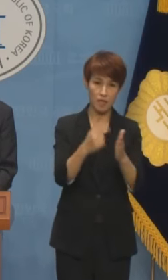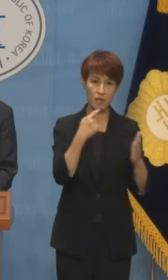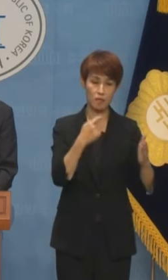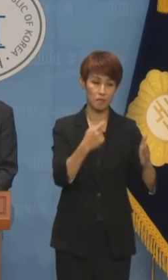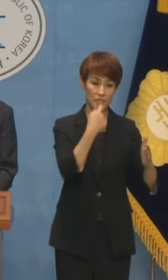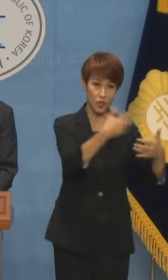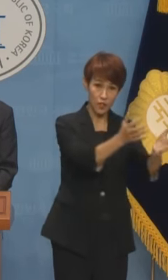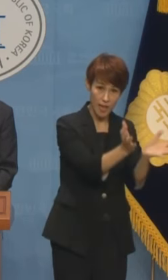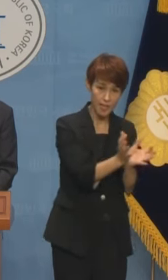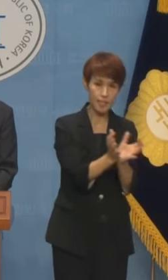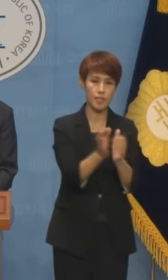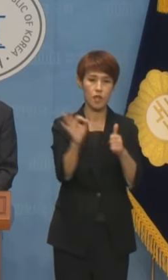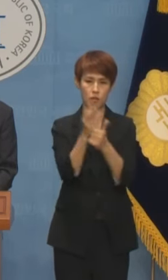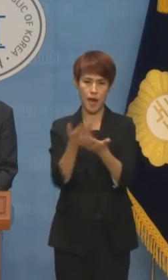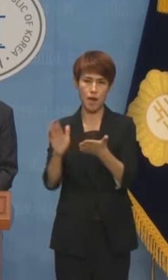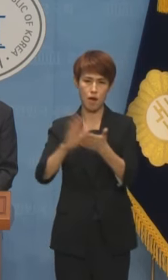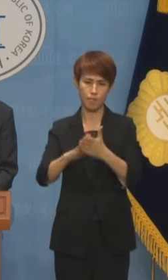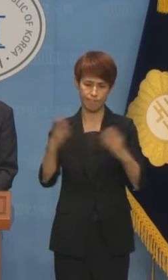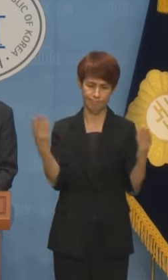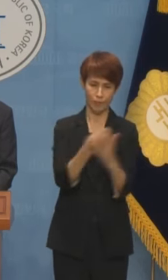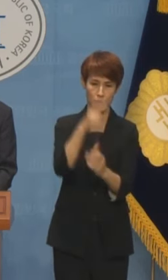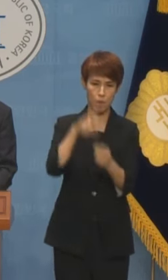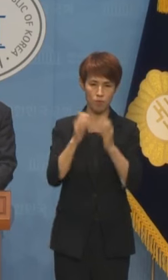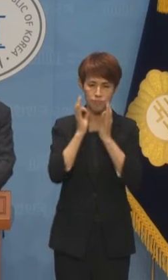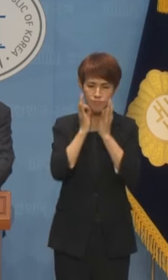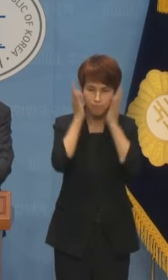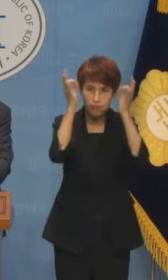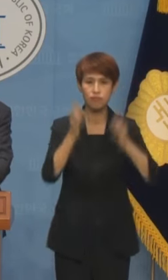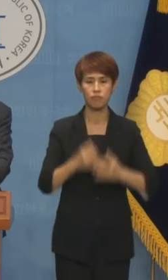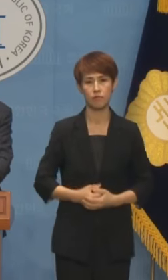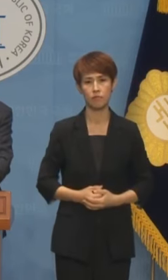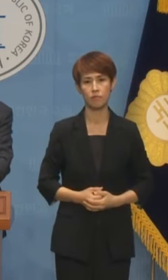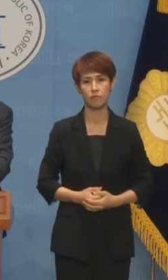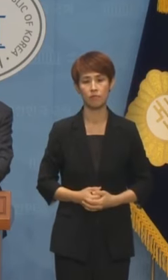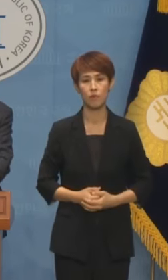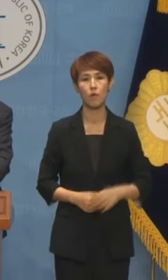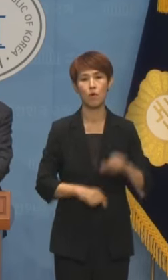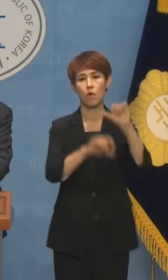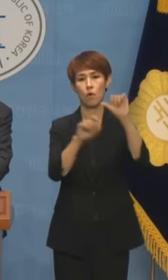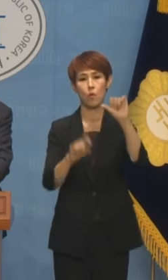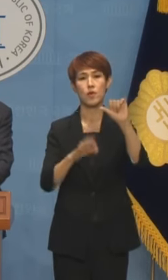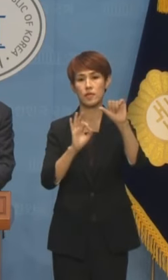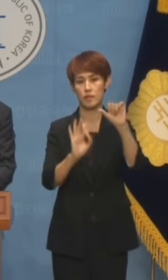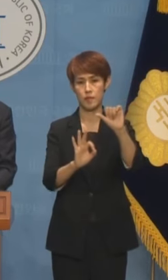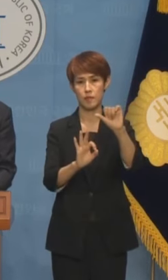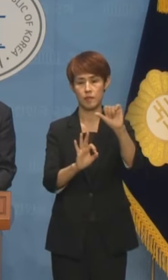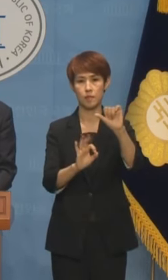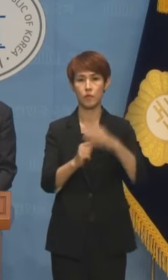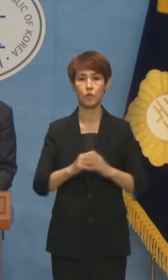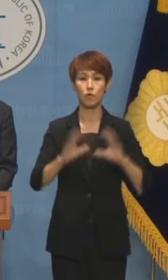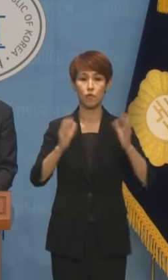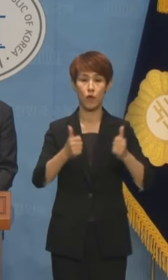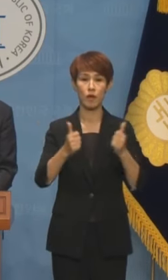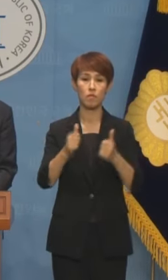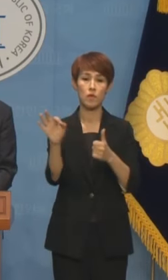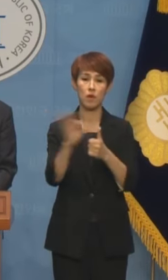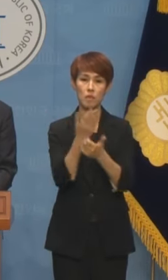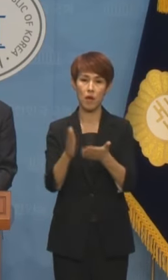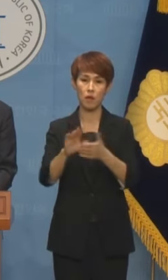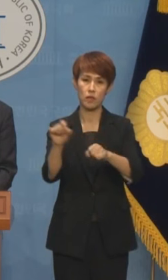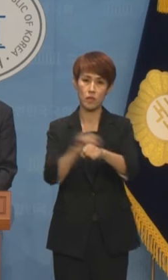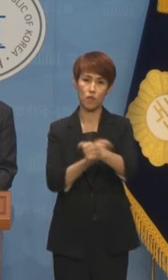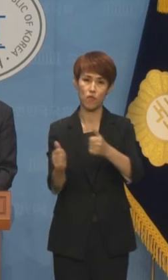연금 개혁을 마무리하기 위해 나서겠다. 2024년 5월 10일 국회